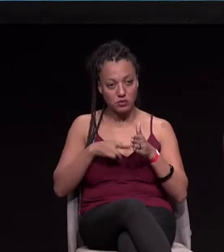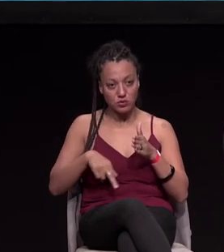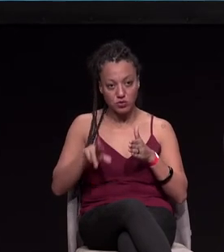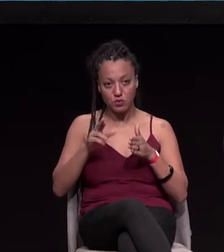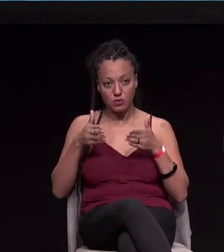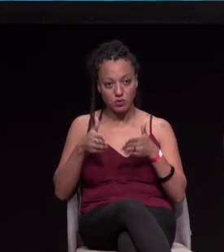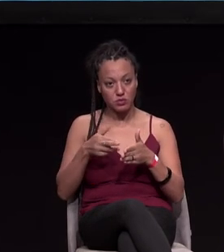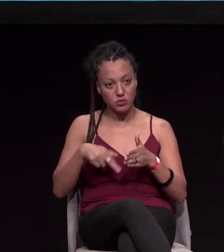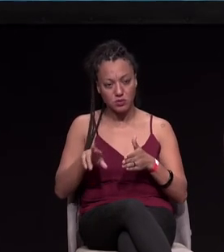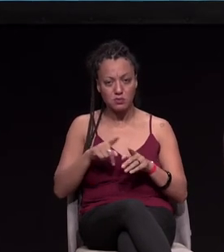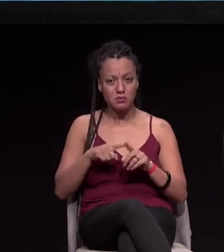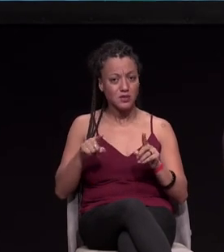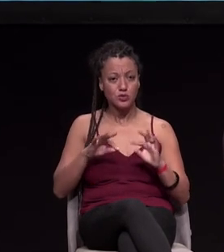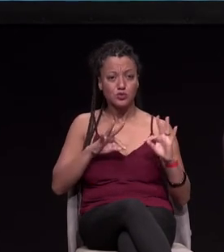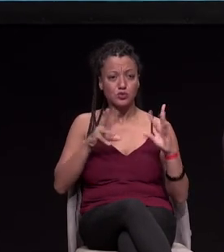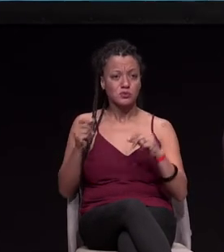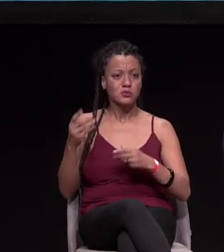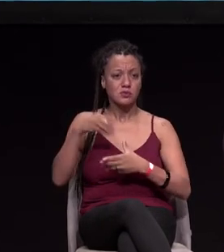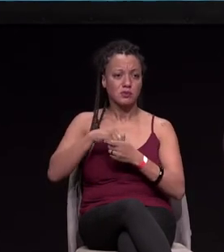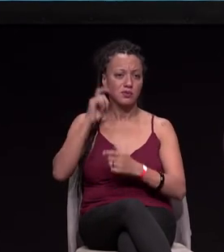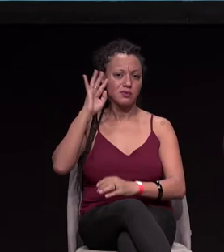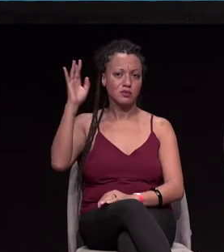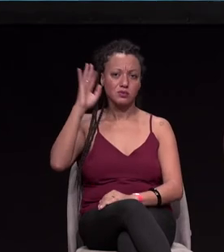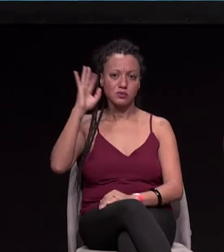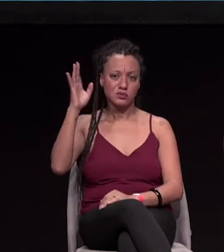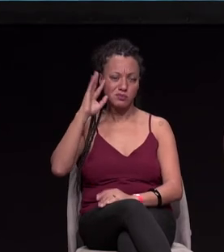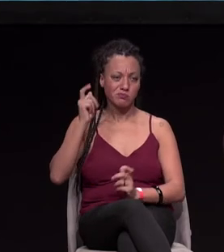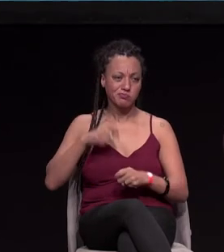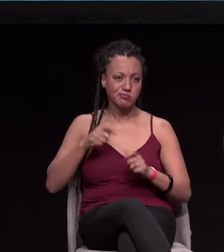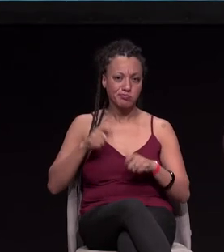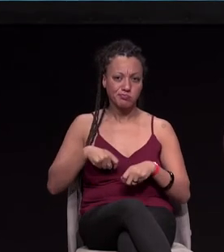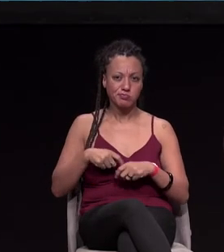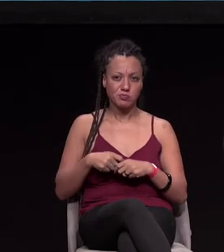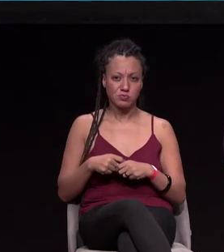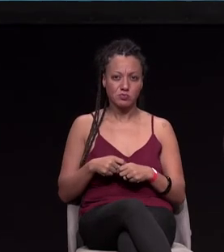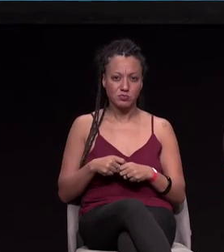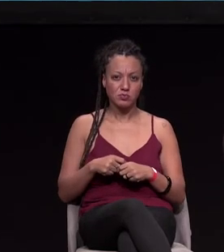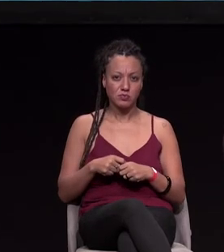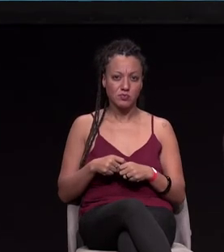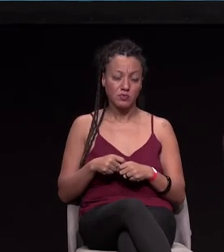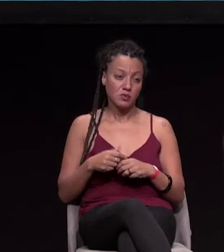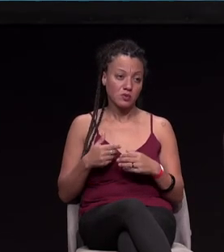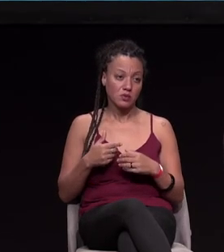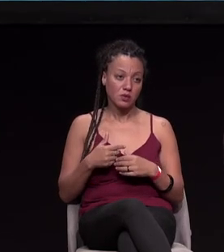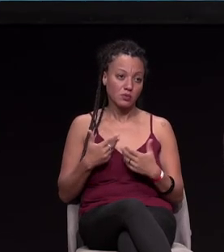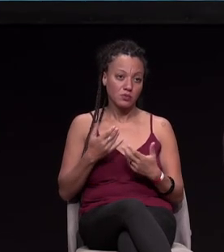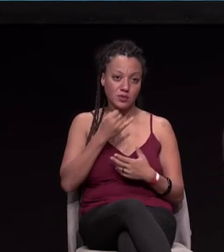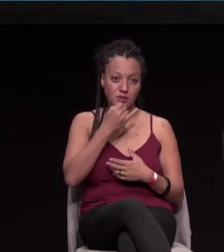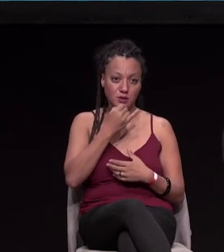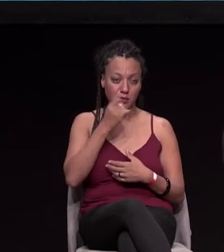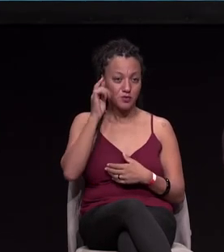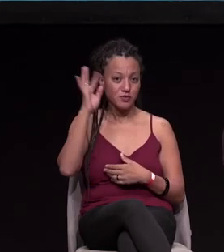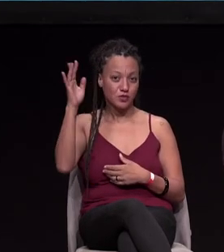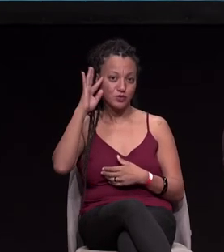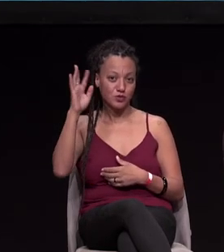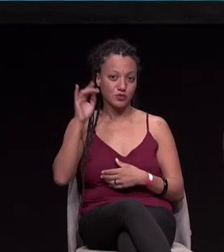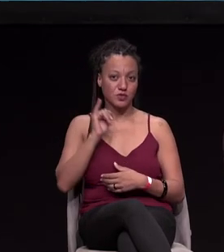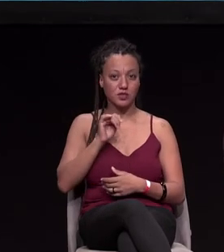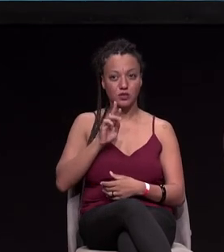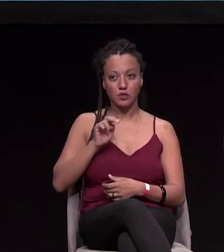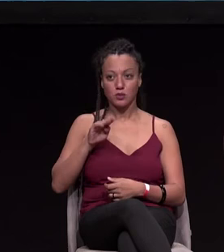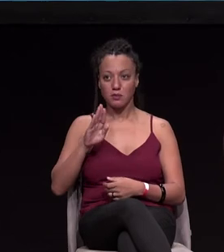religioso mas em toda a filosofia que ela traz né então assim uma filosofia e urubah